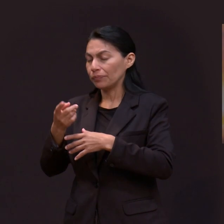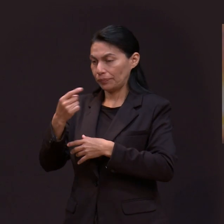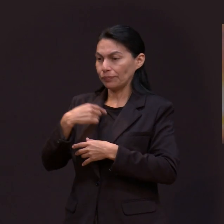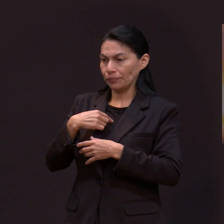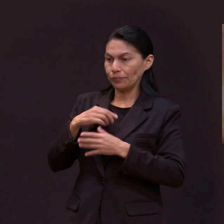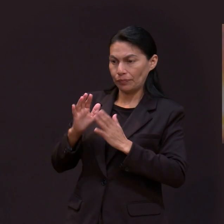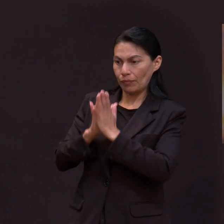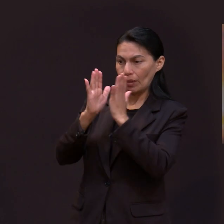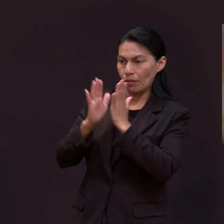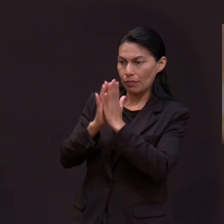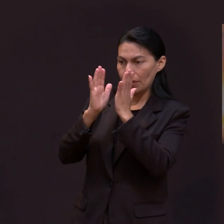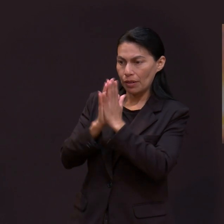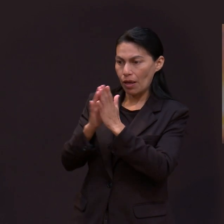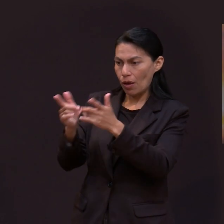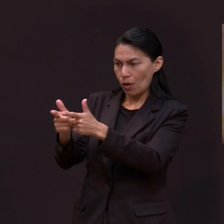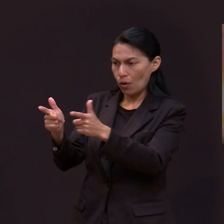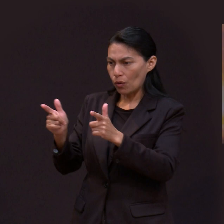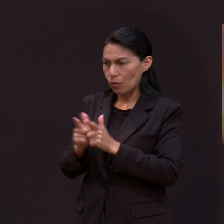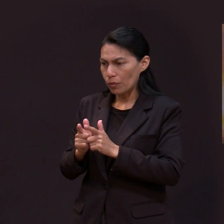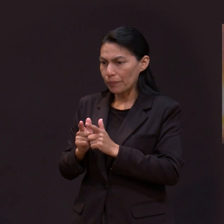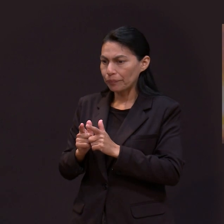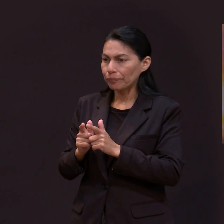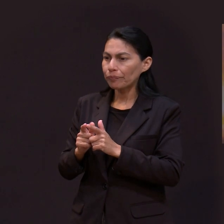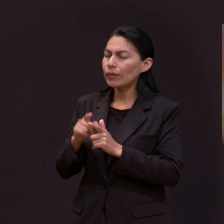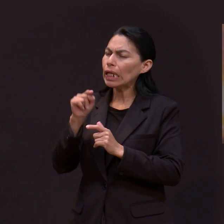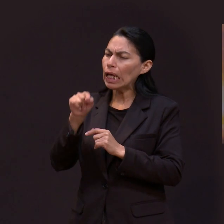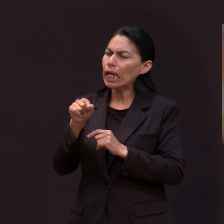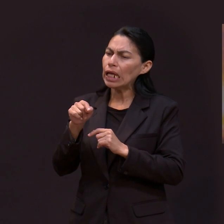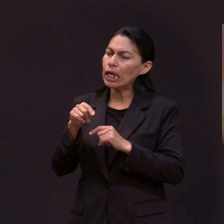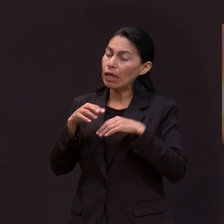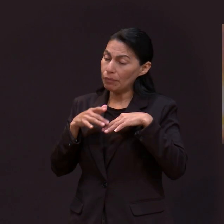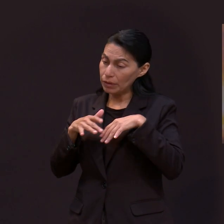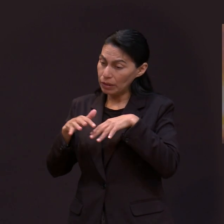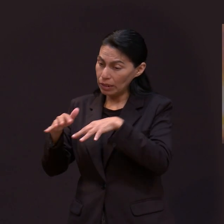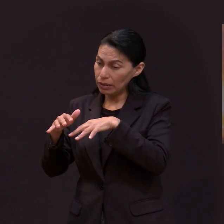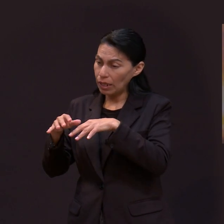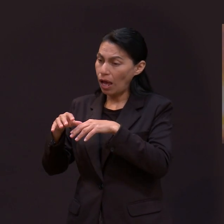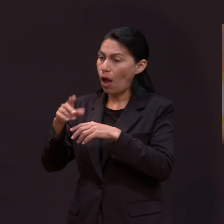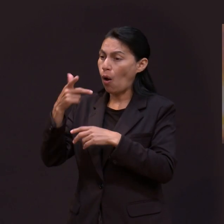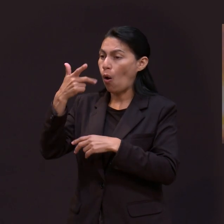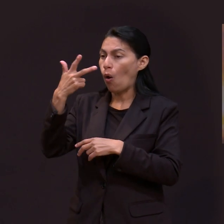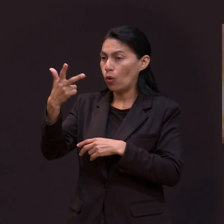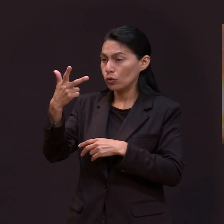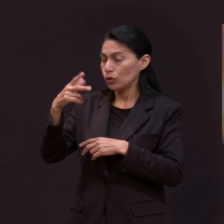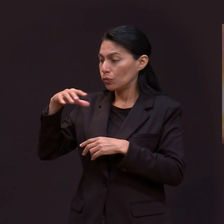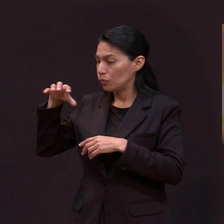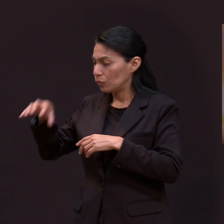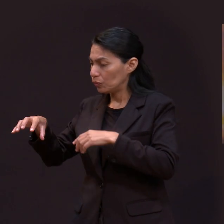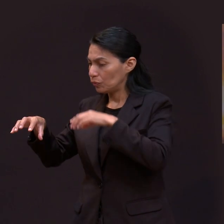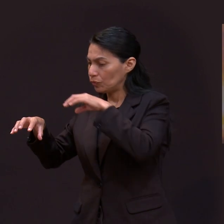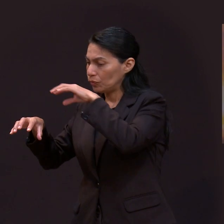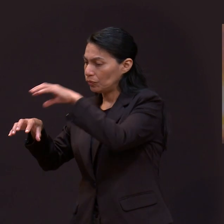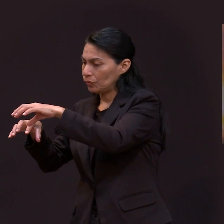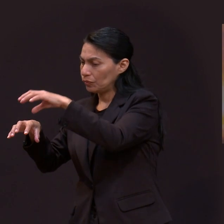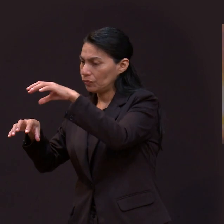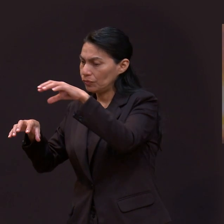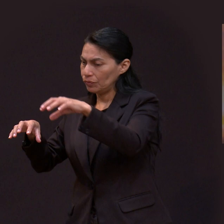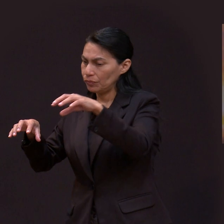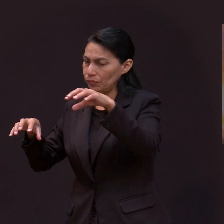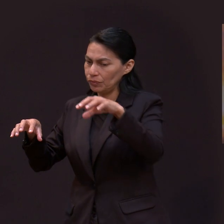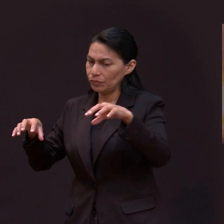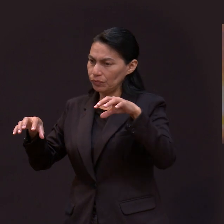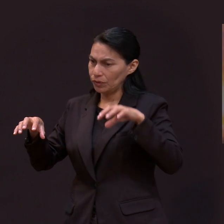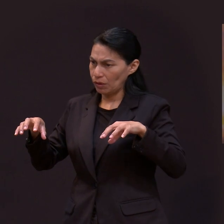parte del equipo en una estación porque son ocho estaciones de esta caminata entonces este fue muy